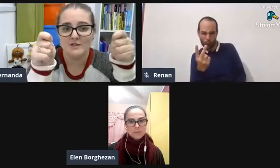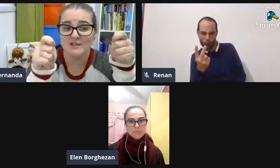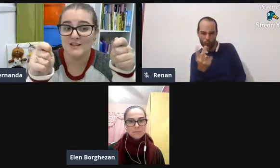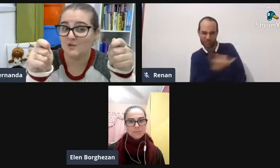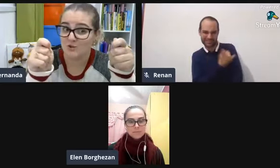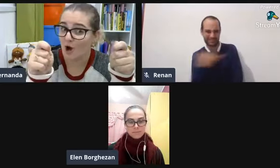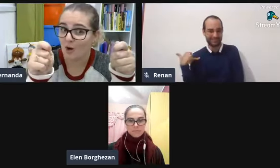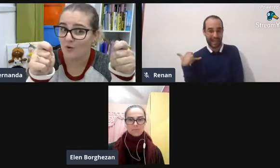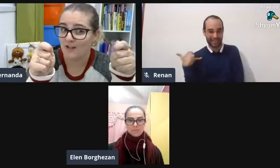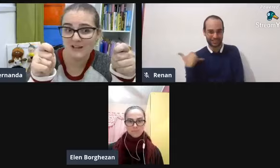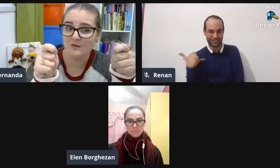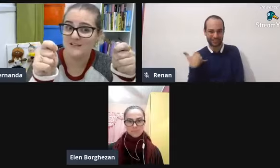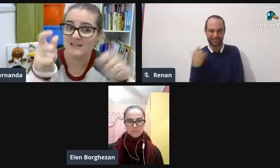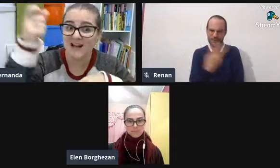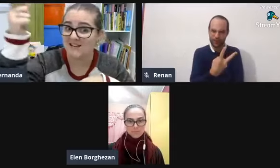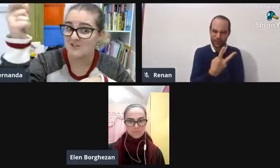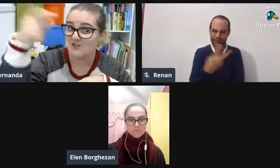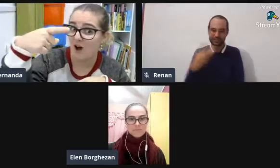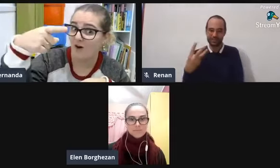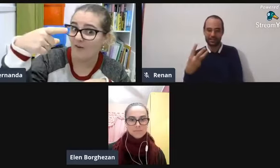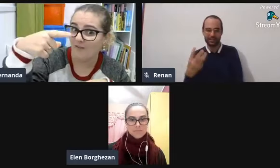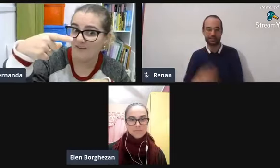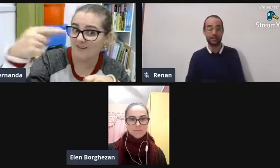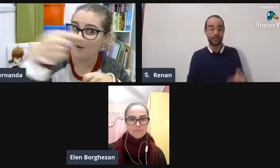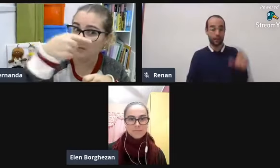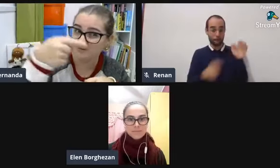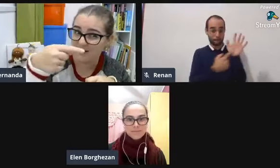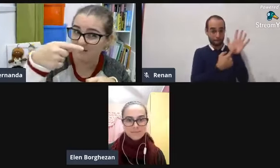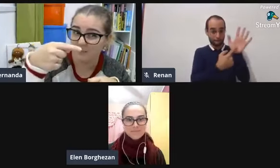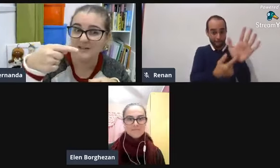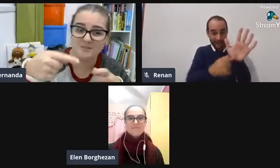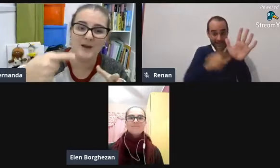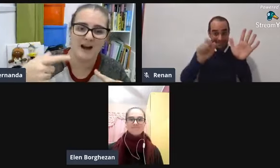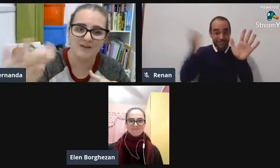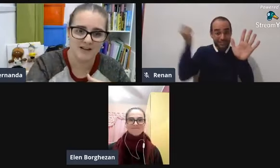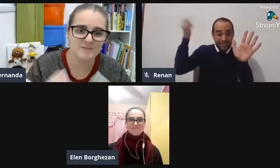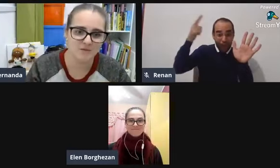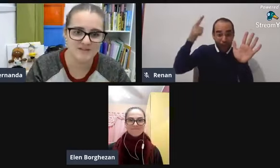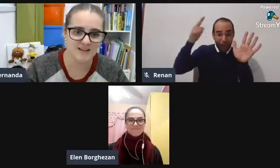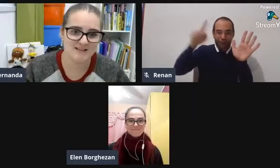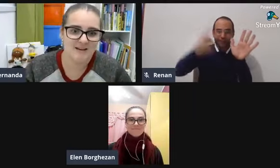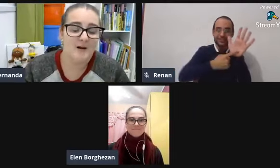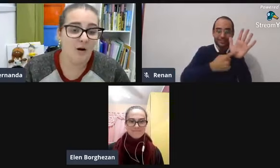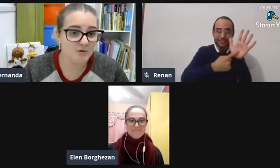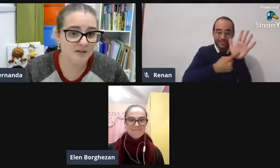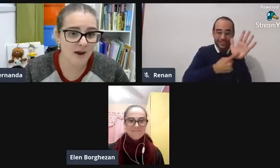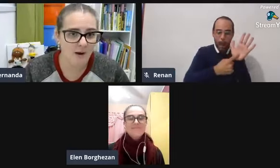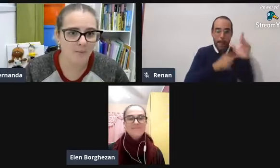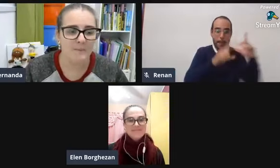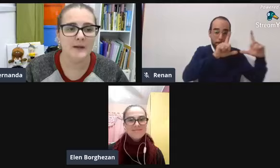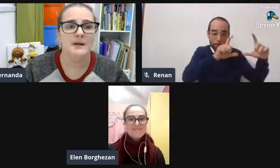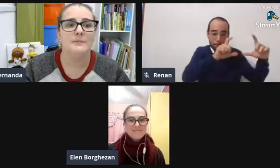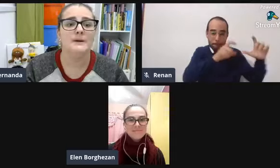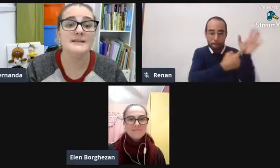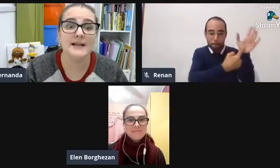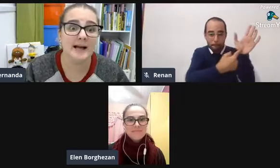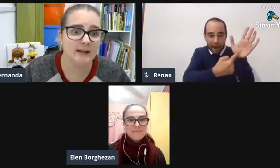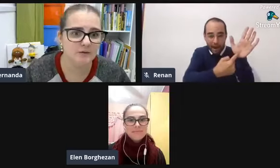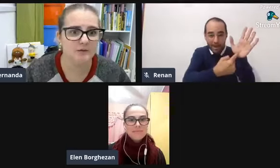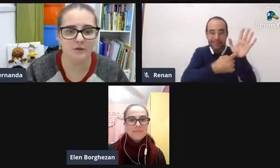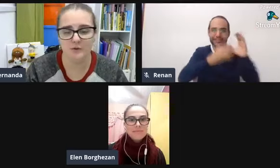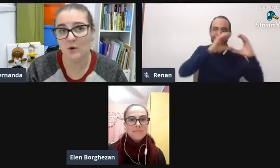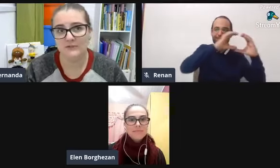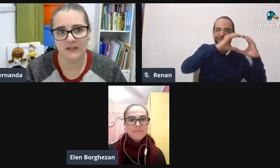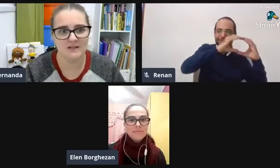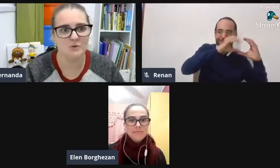mostrava imagenzinha do sol, e daí eu fazia sol, e daí eu apontava e esperava que eles me fizessem o sinal. Mas,